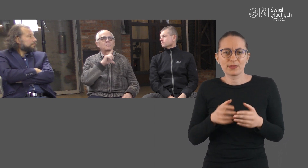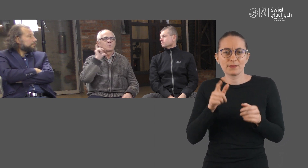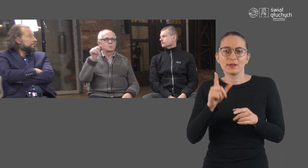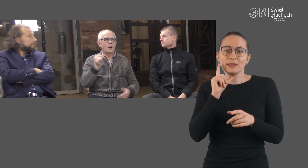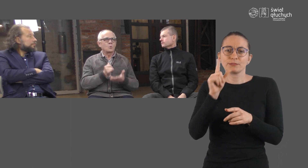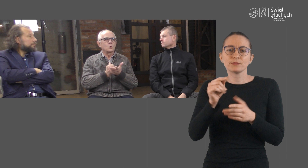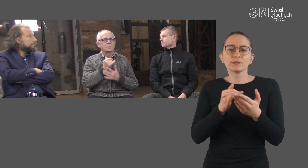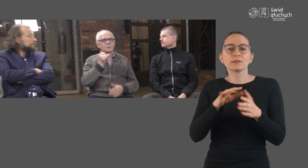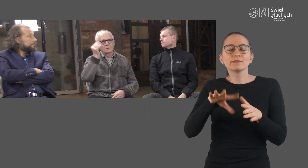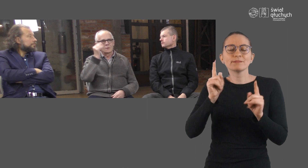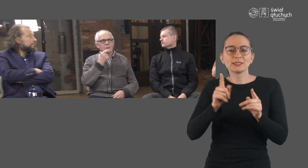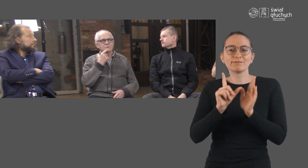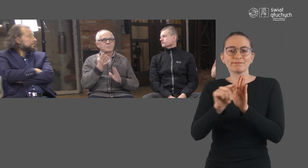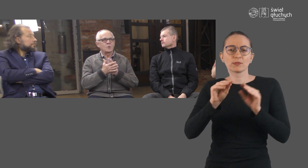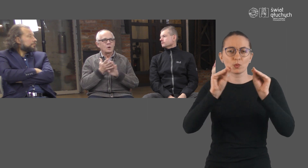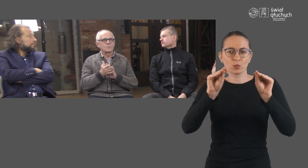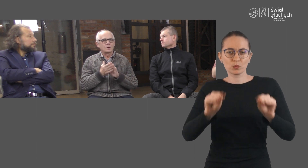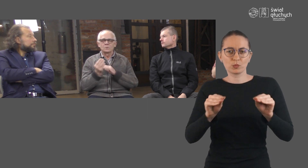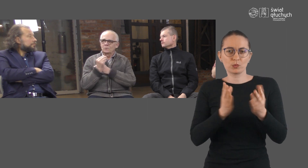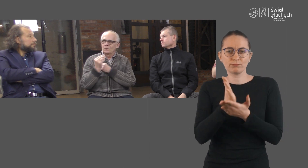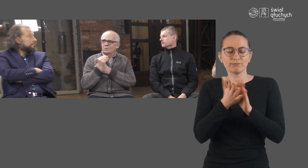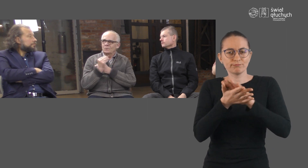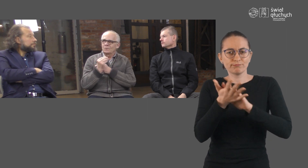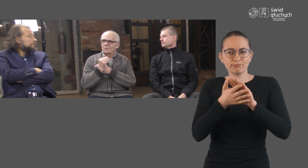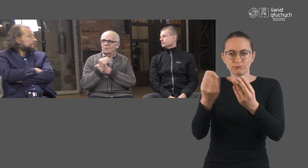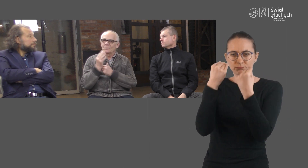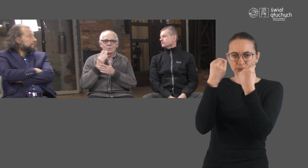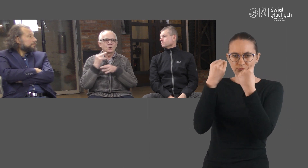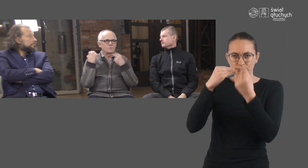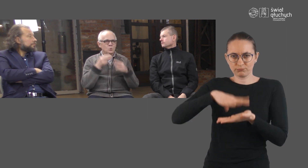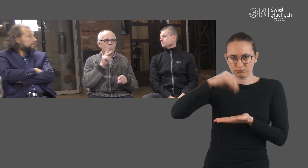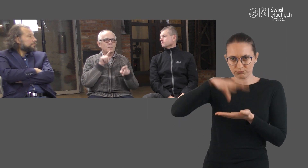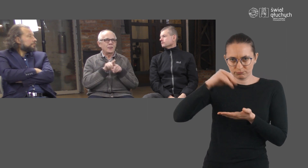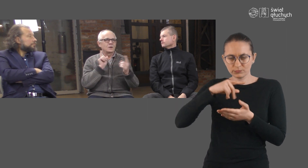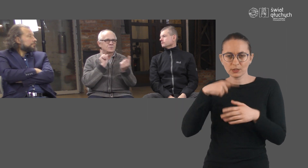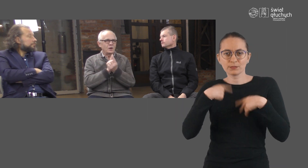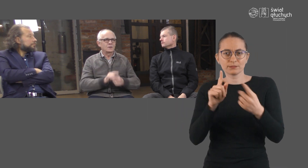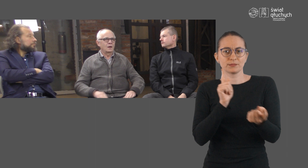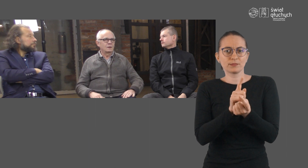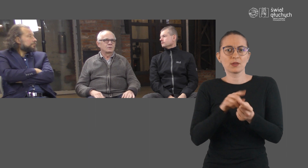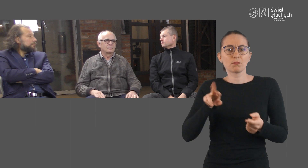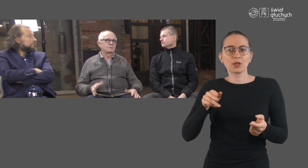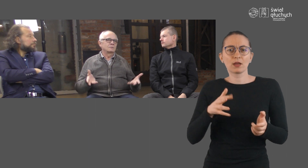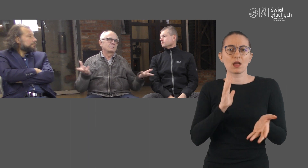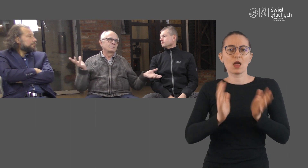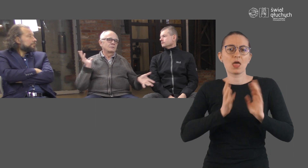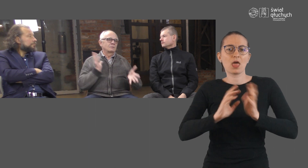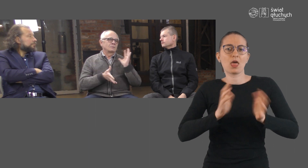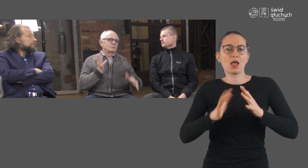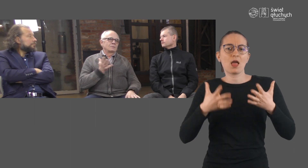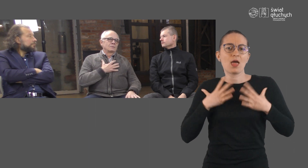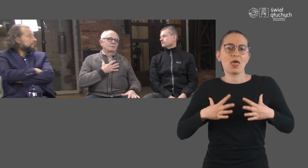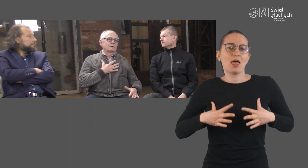wytłumaczyć. Poszła na kurs języka migowego. Uczyła się kursu języka migowego,